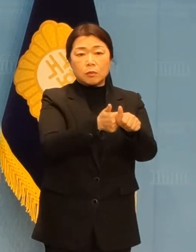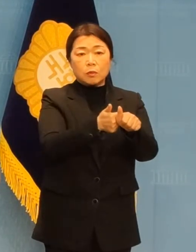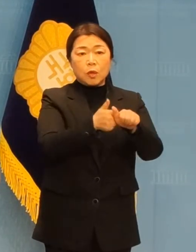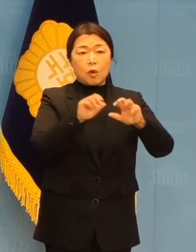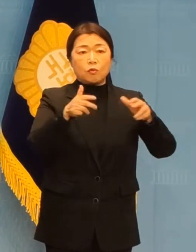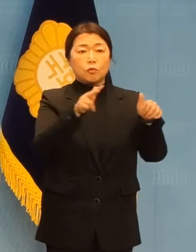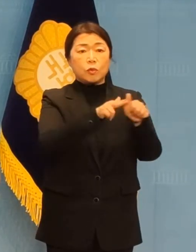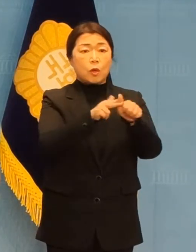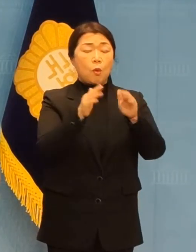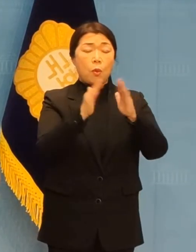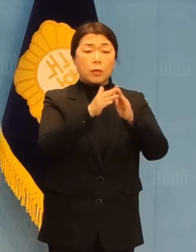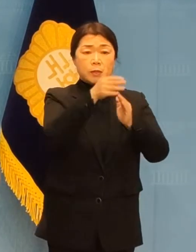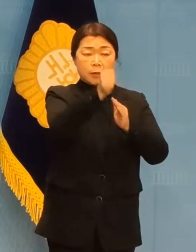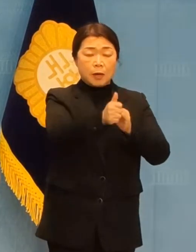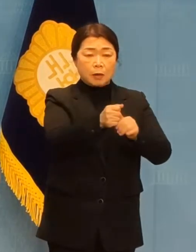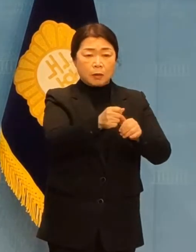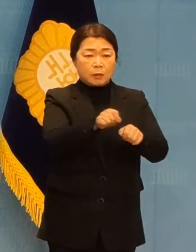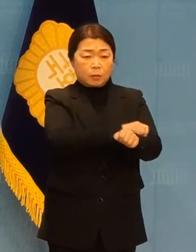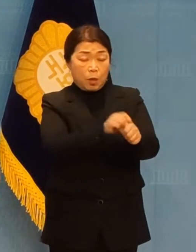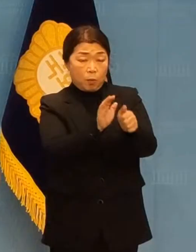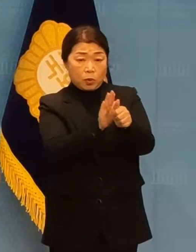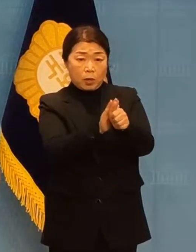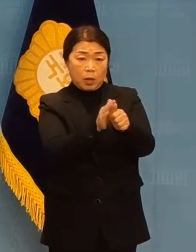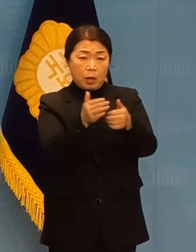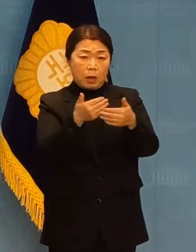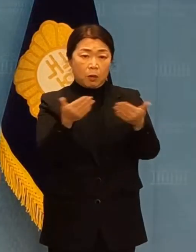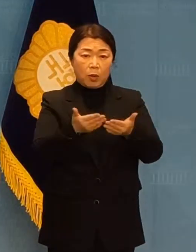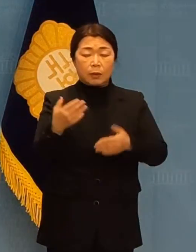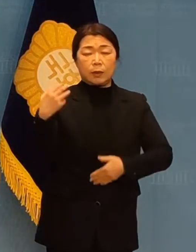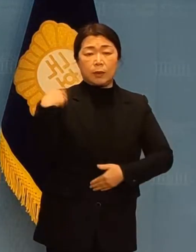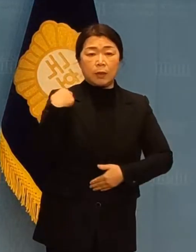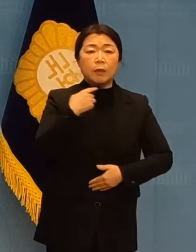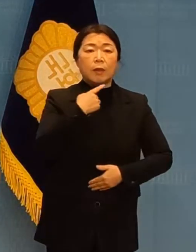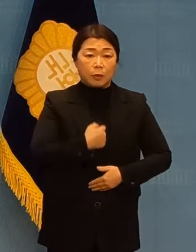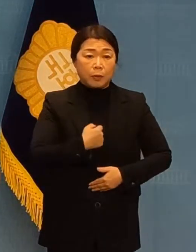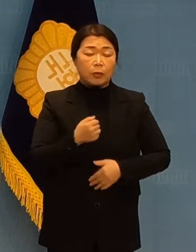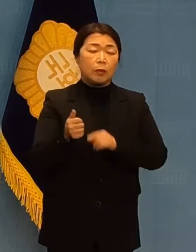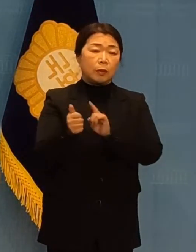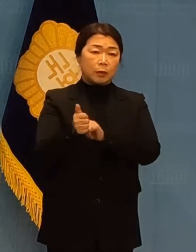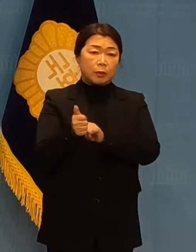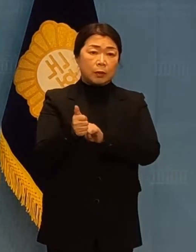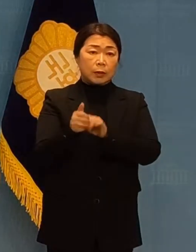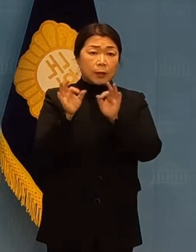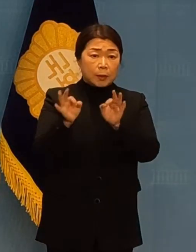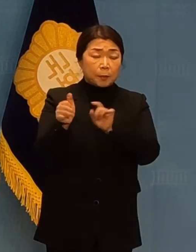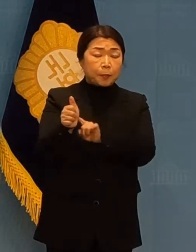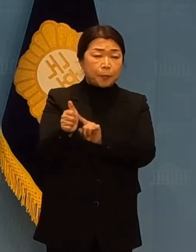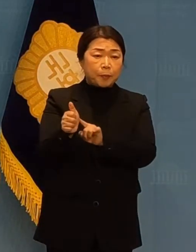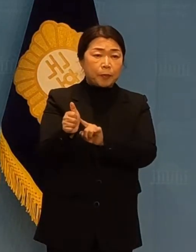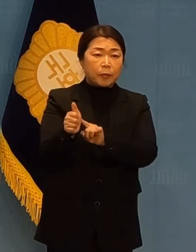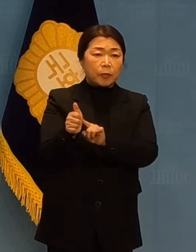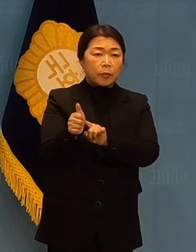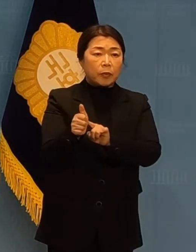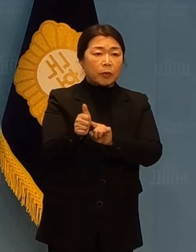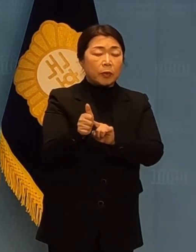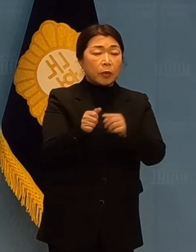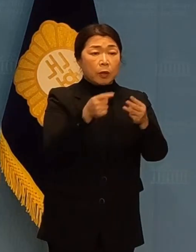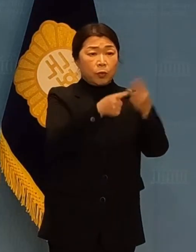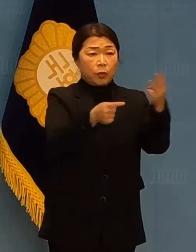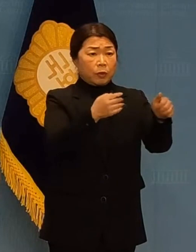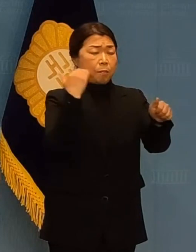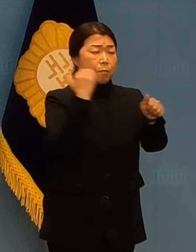임명된 김상민은 윤석열이 파면되기 하루 전인 4월 3일